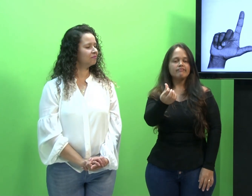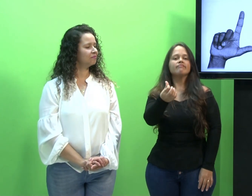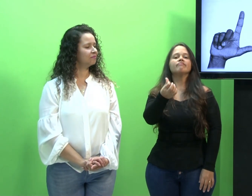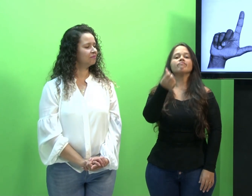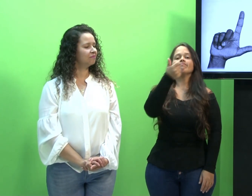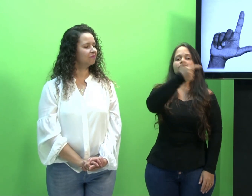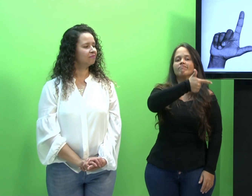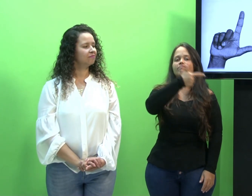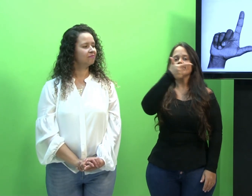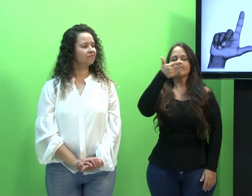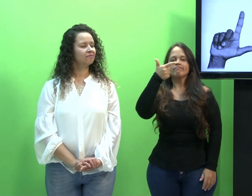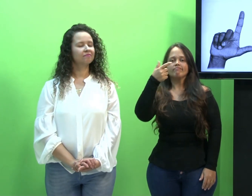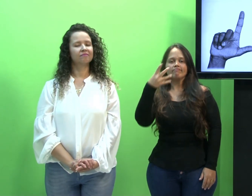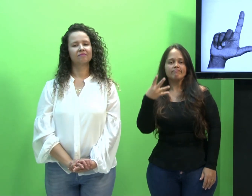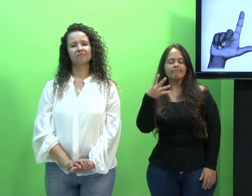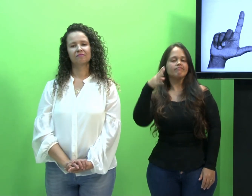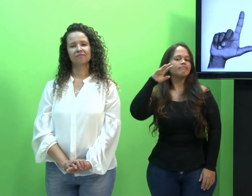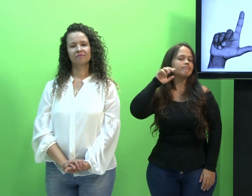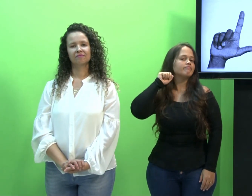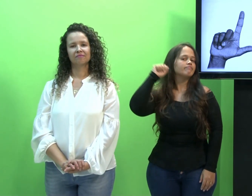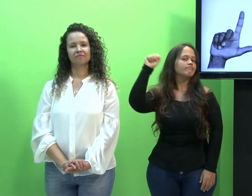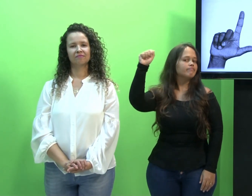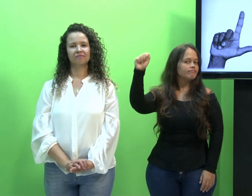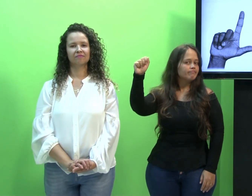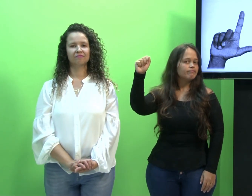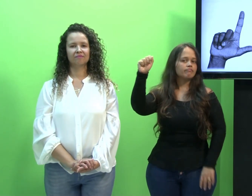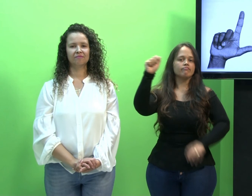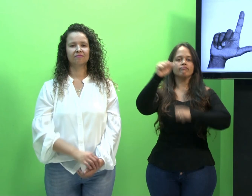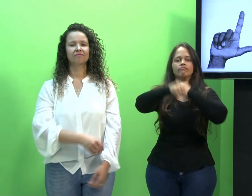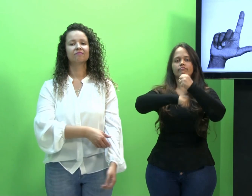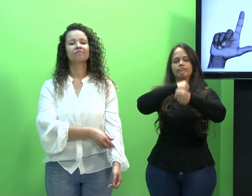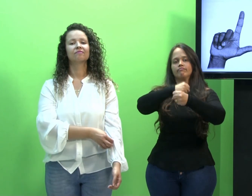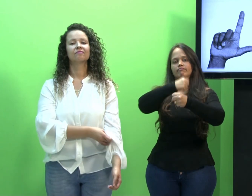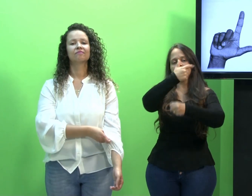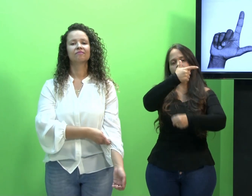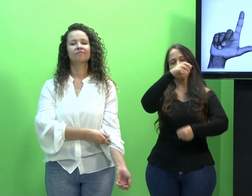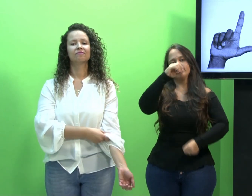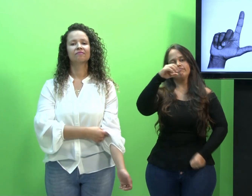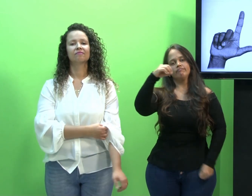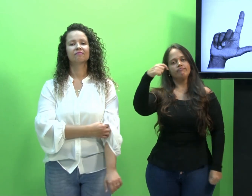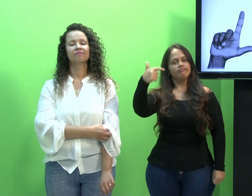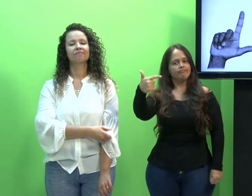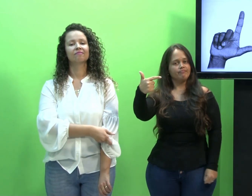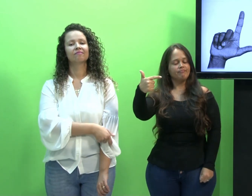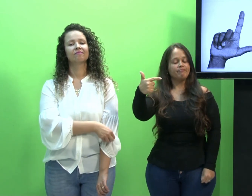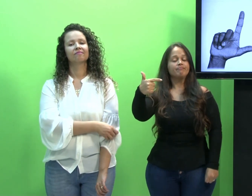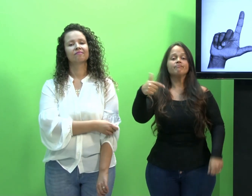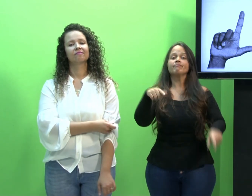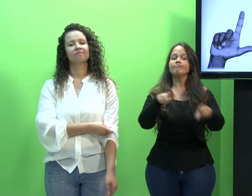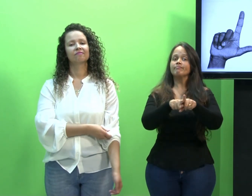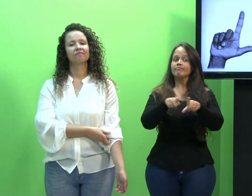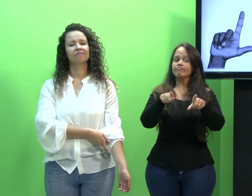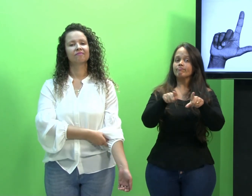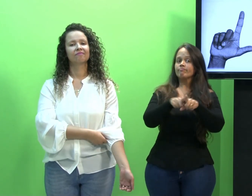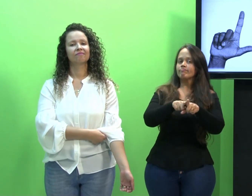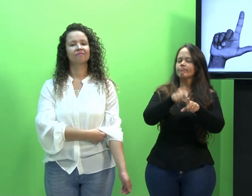10.436, de 24 de abril de 2002, e falaremos